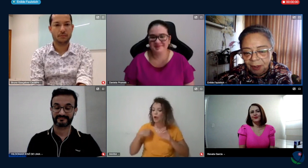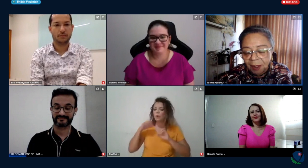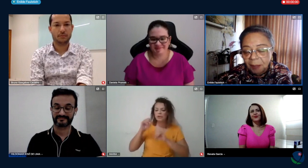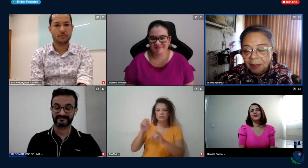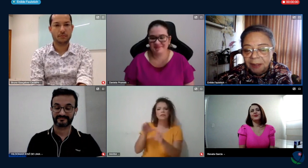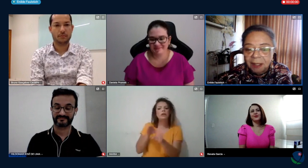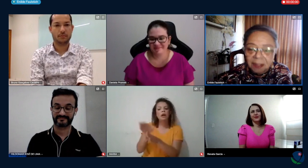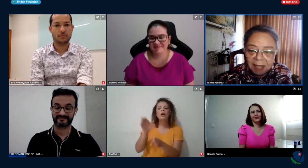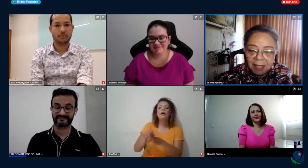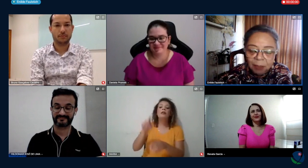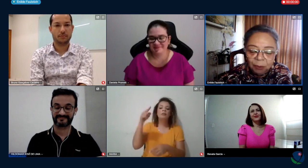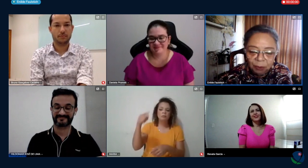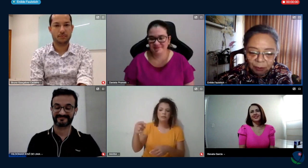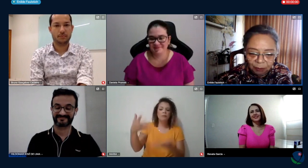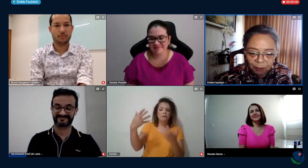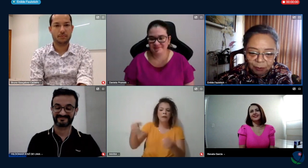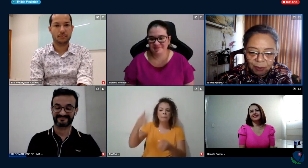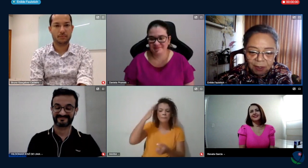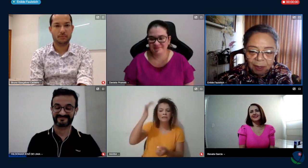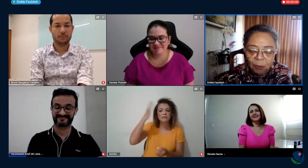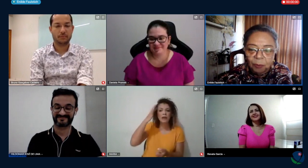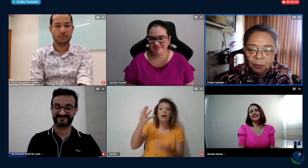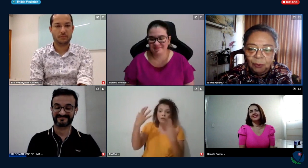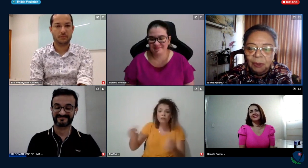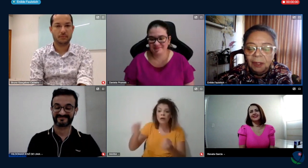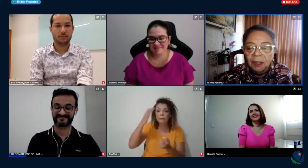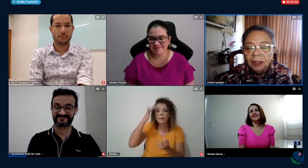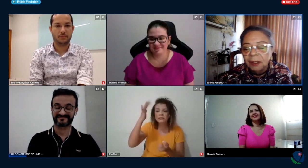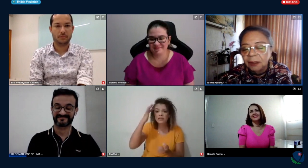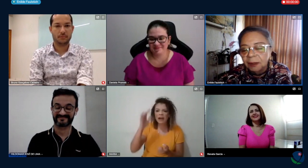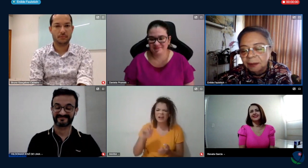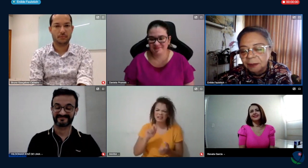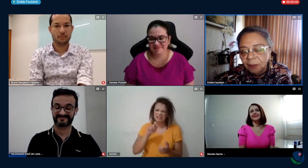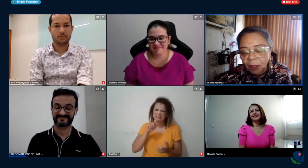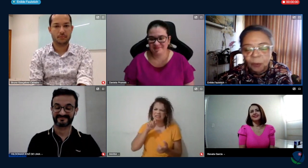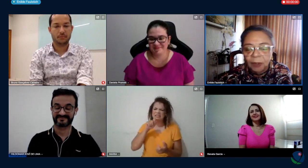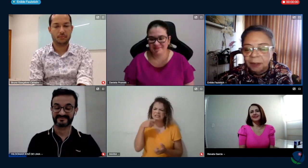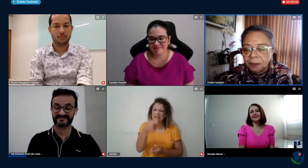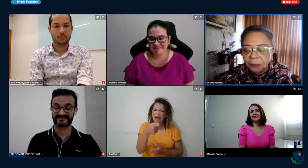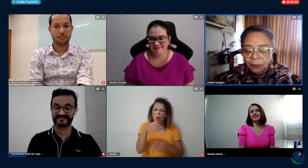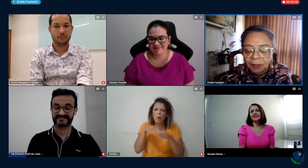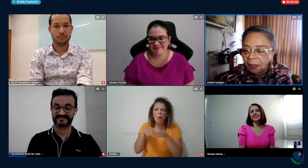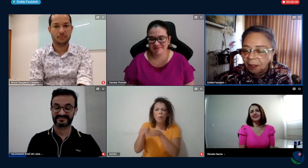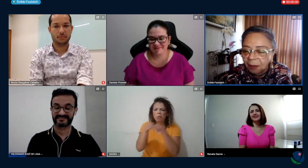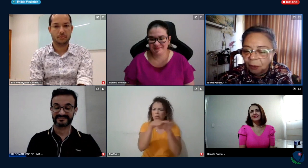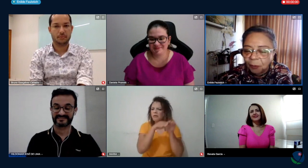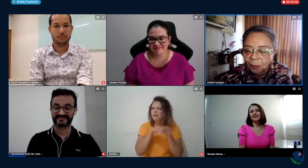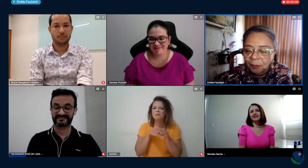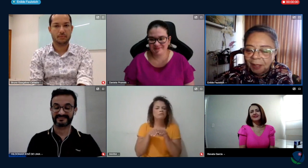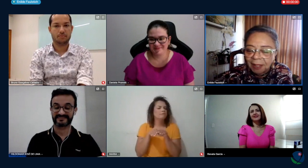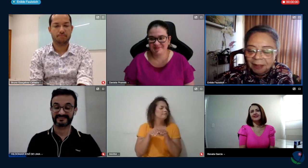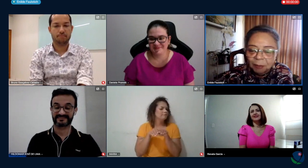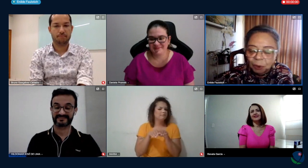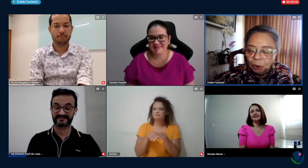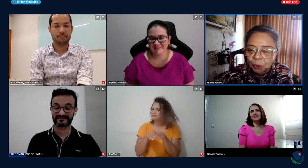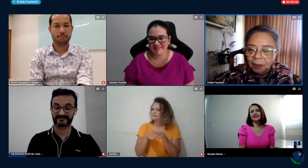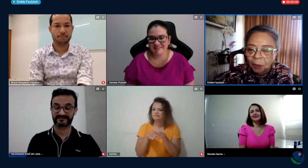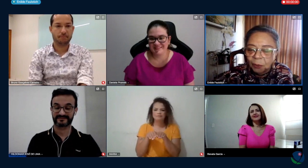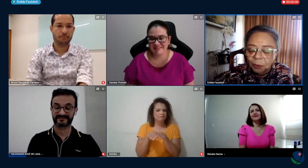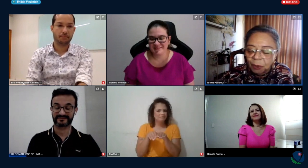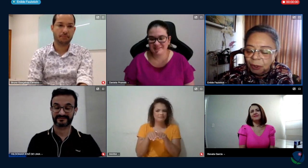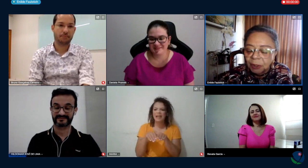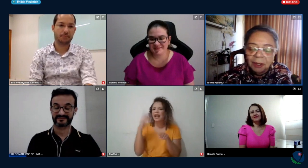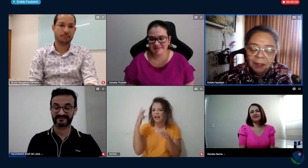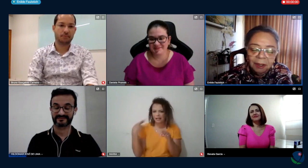conceito, para que eles saiam do sinal comum, não é como é, enfim. Como a Renata mostrou